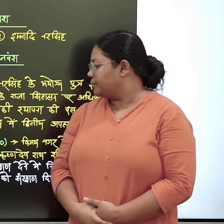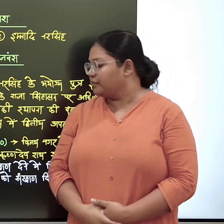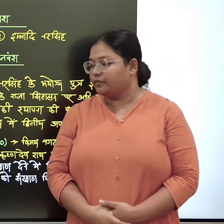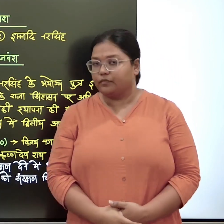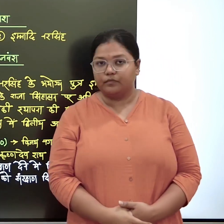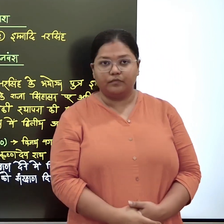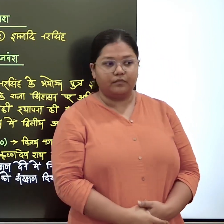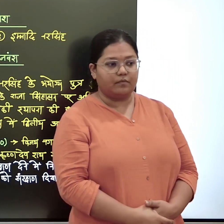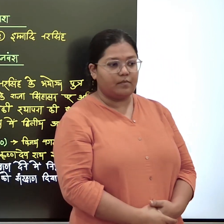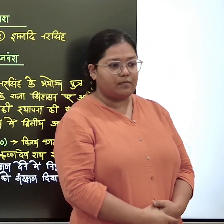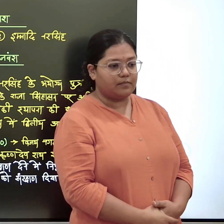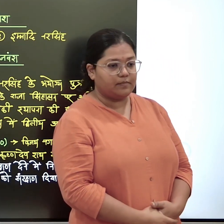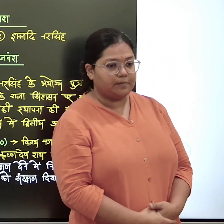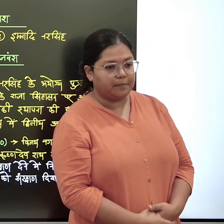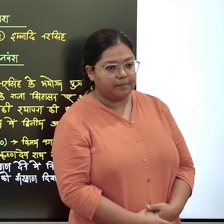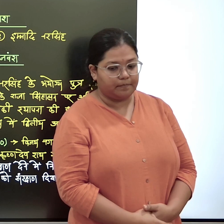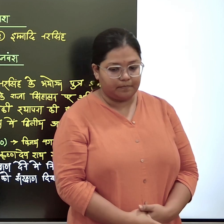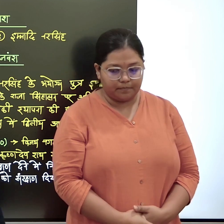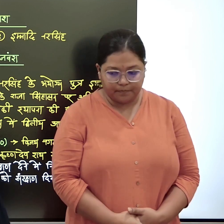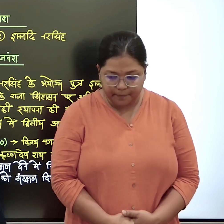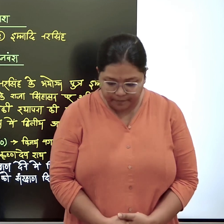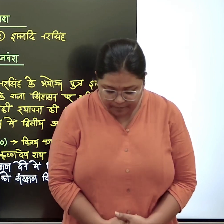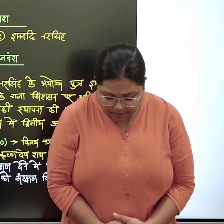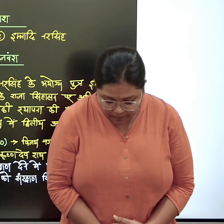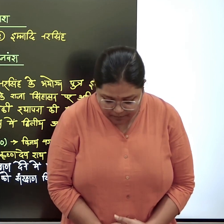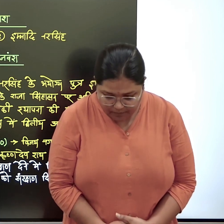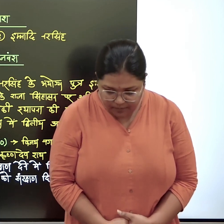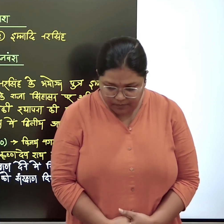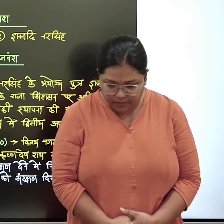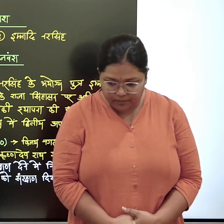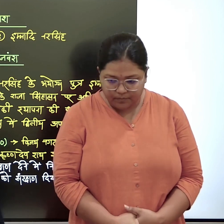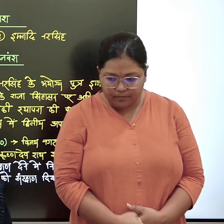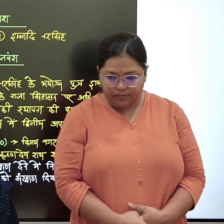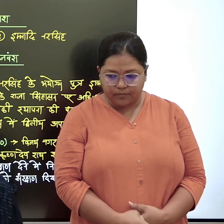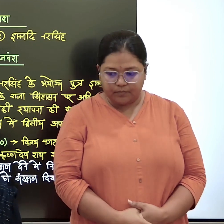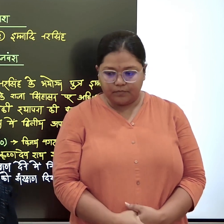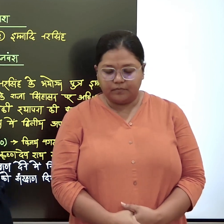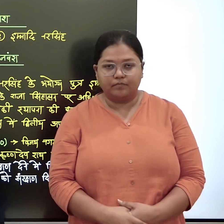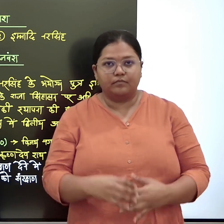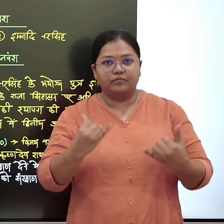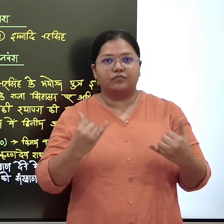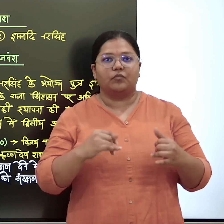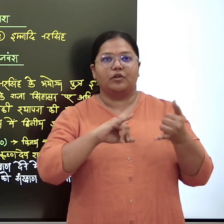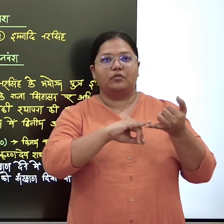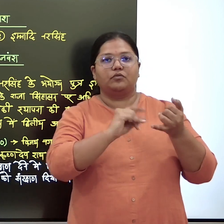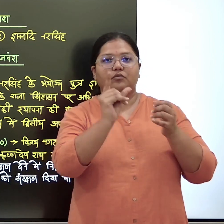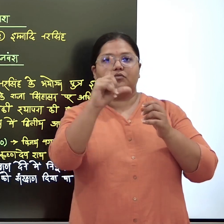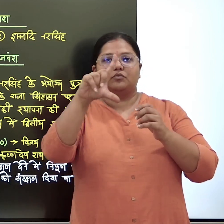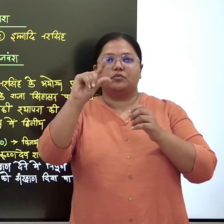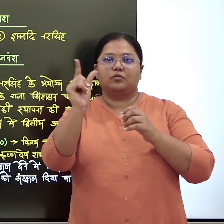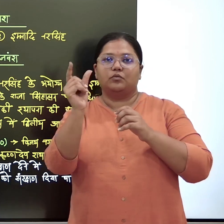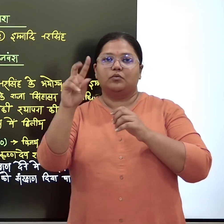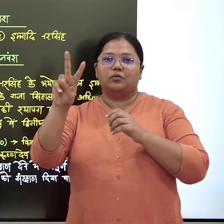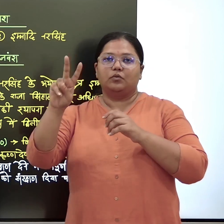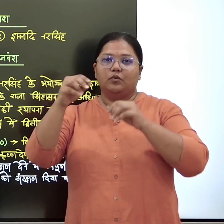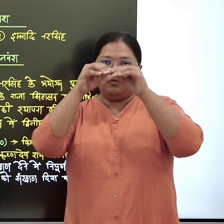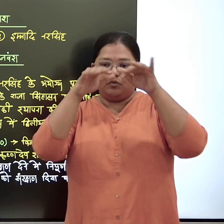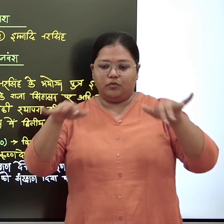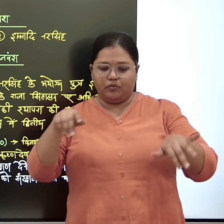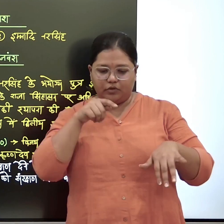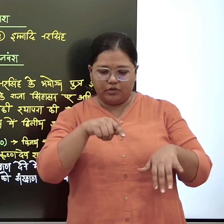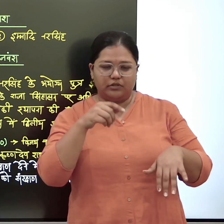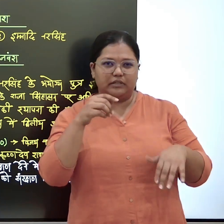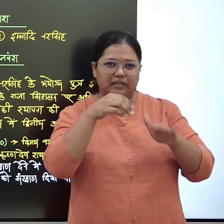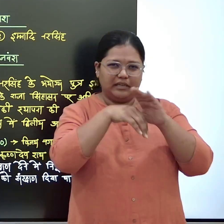तो हमारे सुलूव राजवंश में पढ़ाने जैसा कुछ है नहीं, सिर्फ इसके दो जो है वो राजाओं के नाम लिख